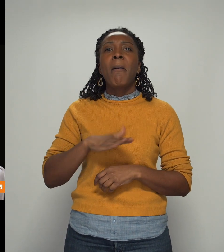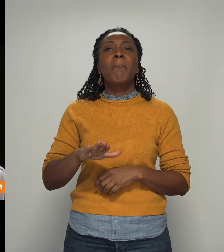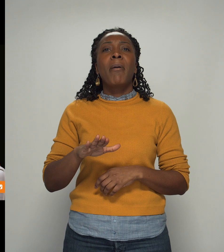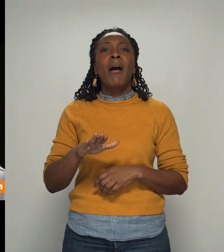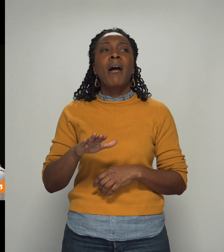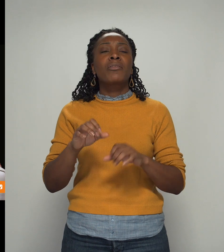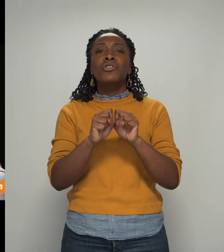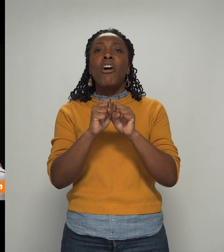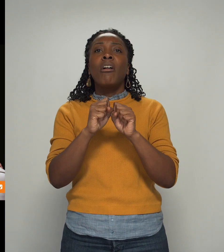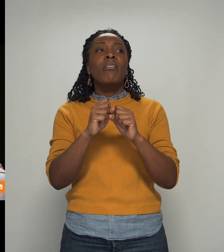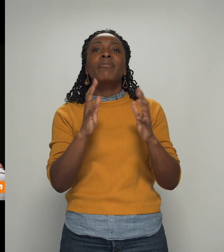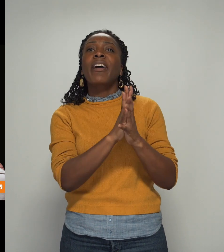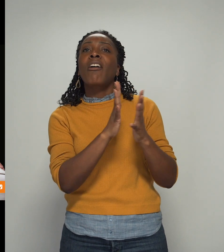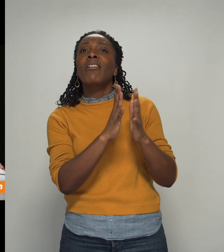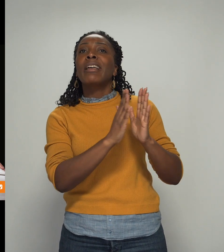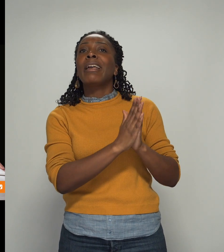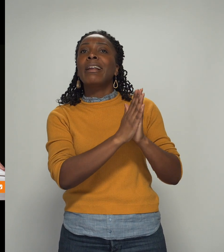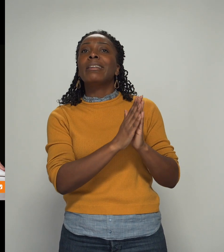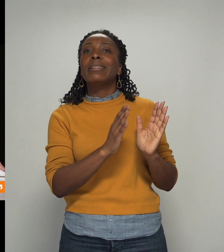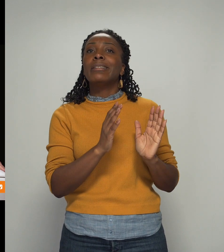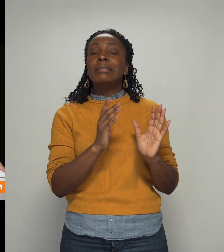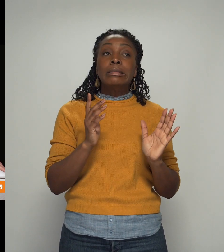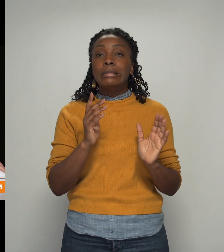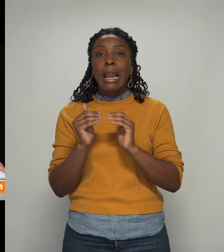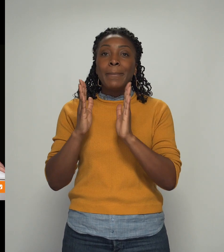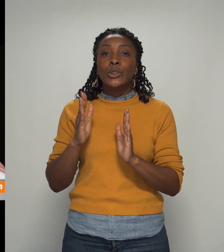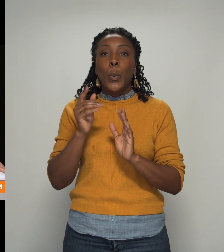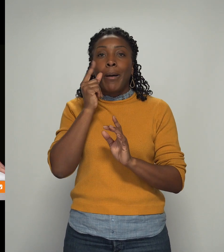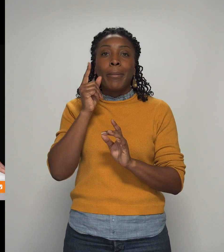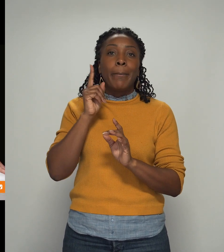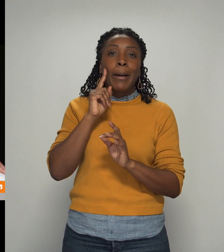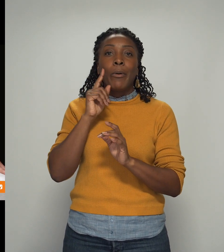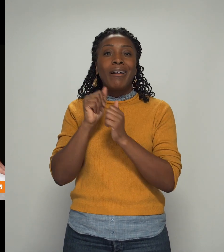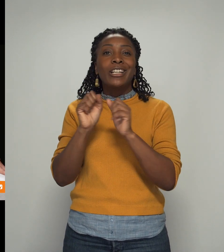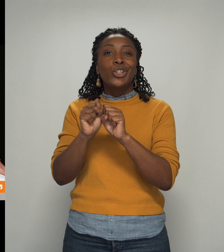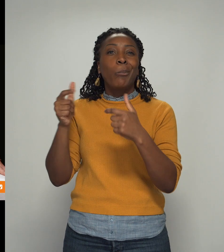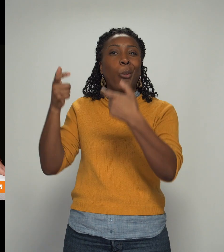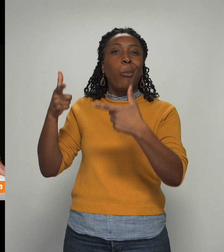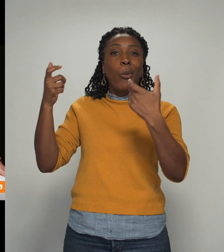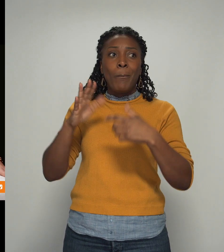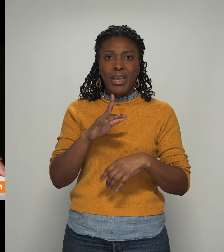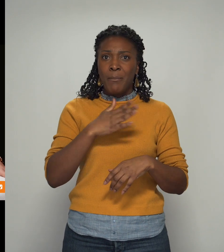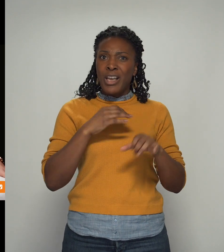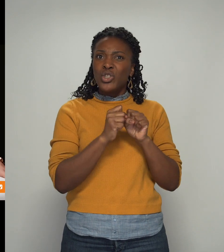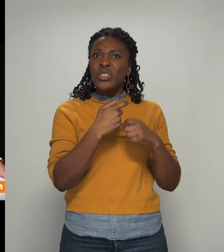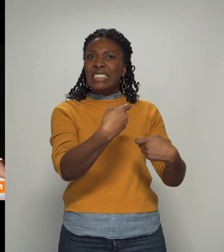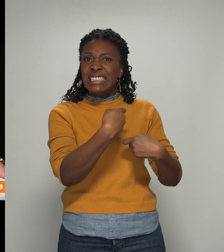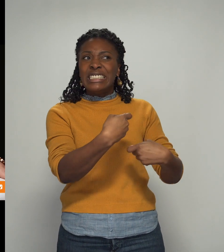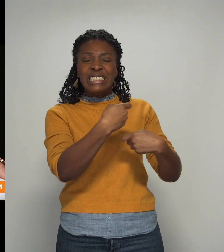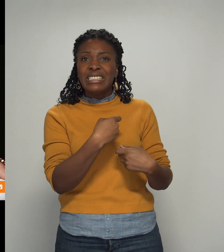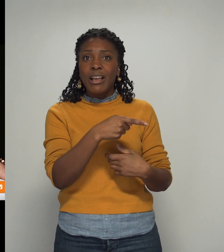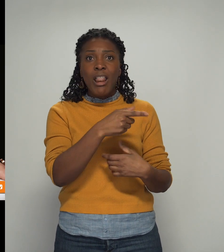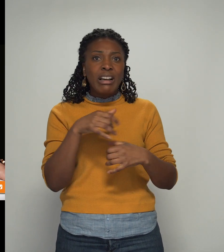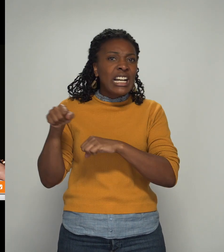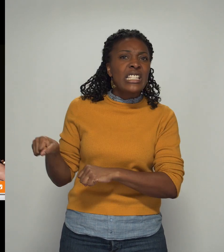nouvelles fréquentations avec cette église. Du coup, ça se passait pas trop bien à la maison. Mais et moi, je comprenais pas pourquoi elle insistait tant